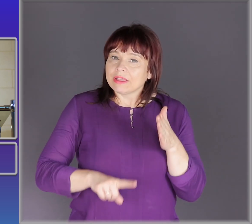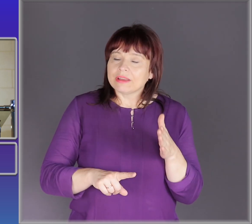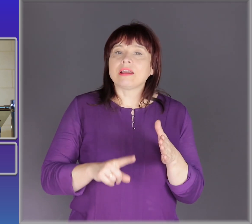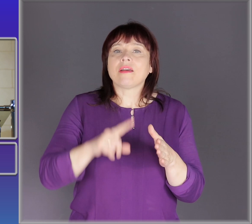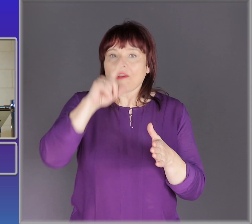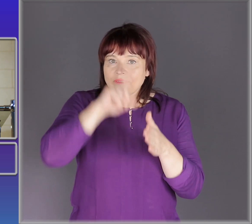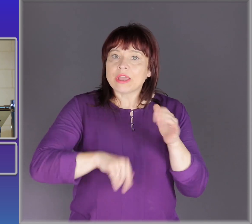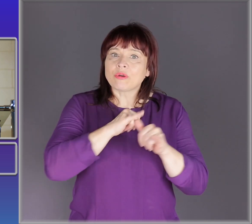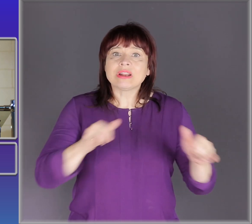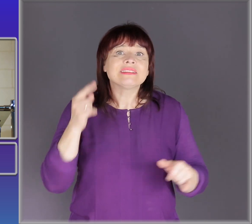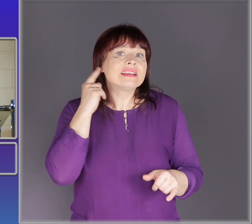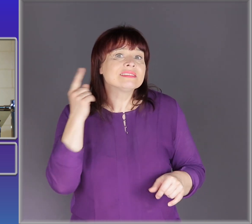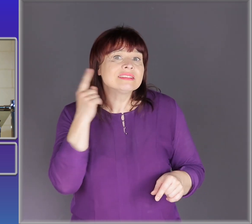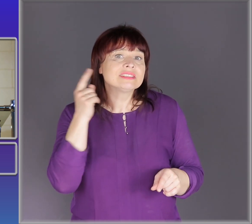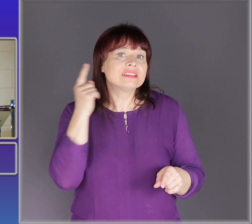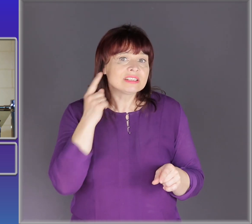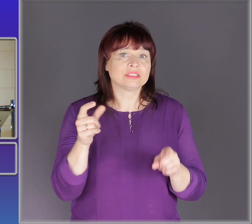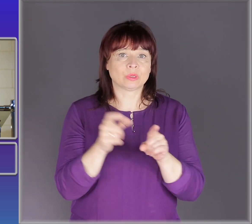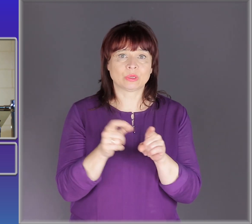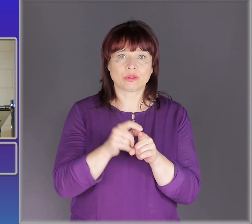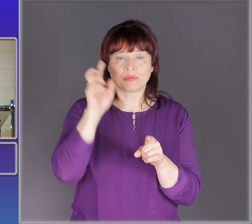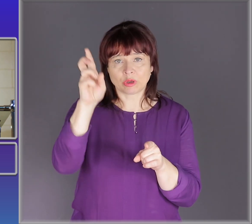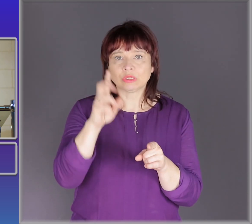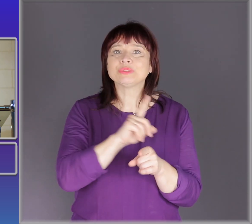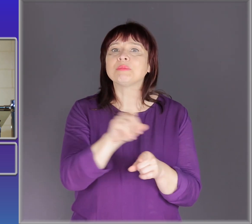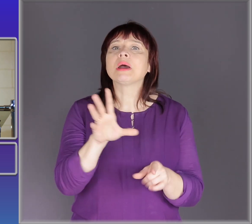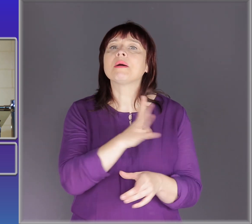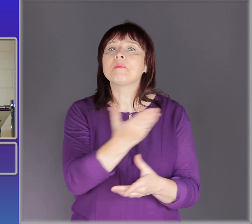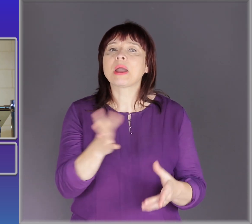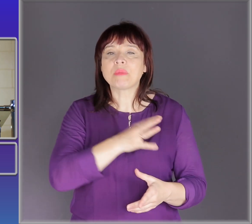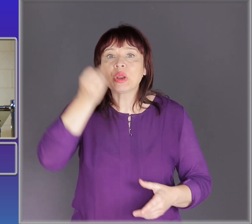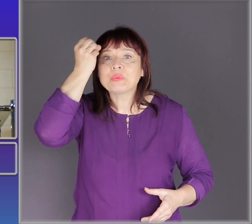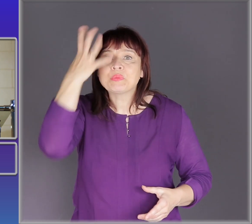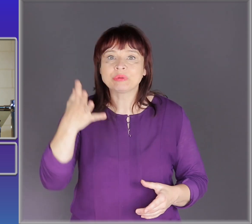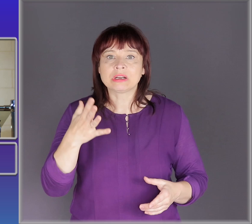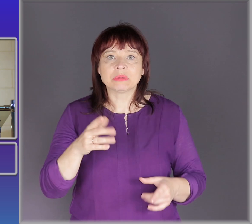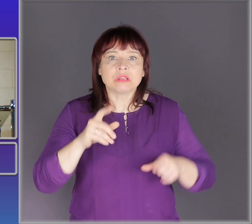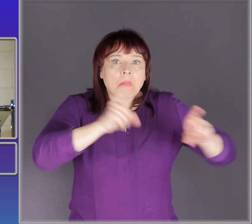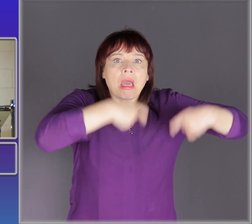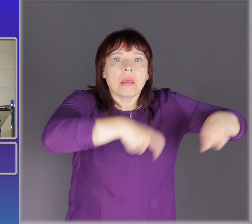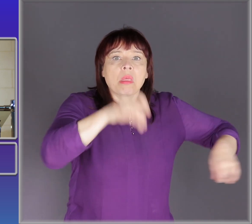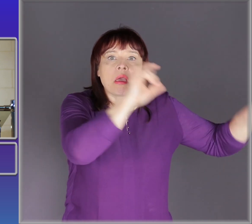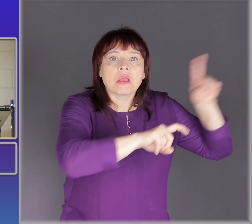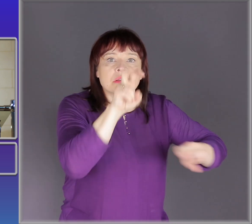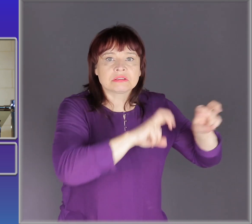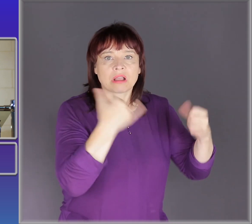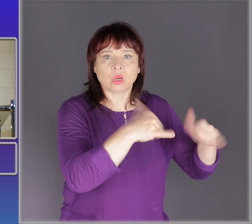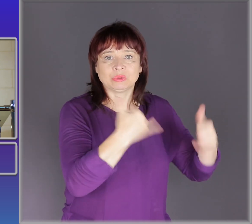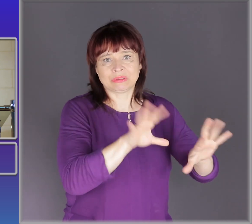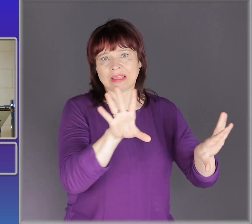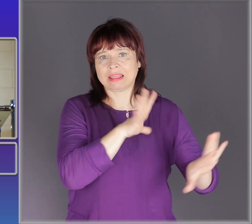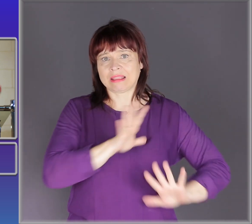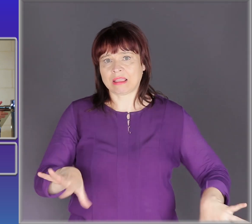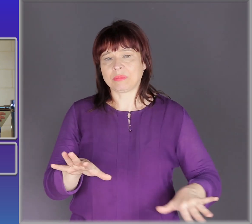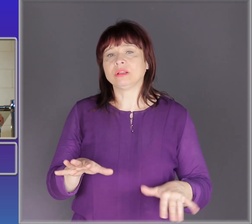слышание от слова чтобы мы были с дровами чтобы не бегать за чудесами но думали о тебе даже следовали за тобой